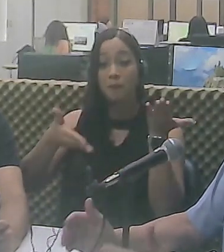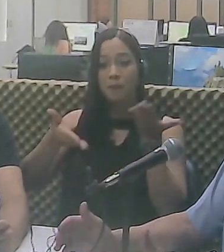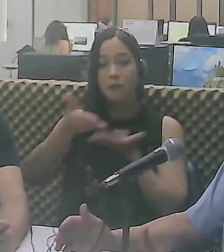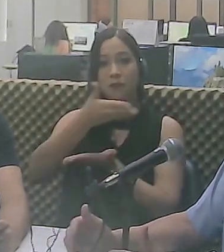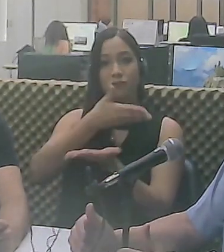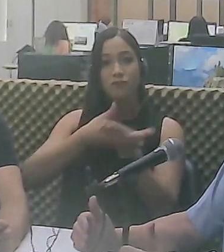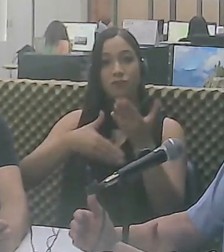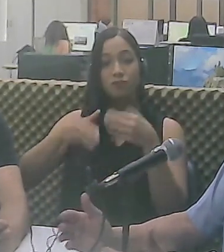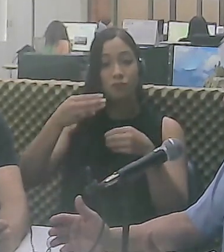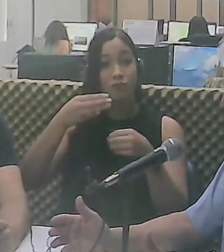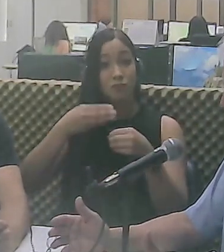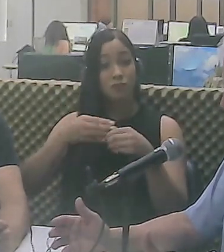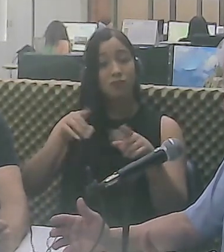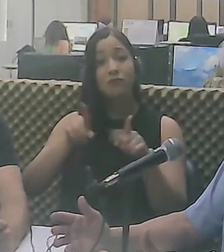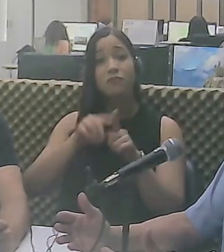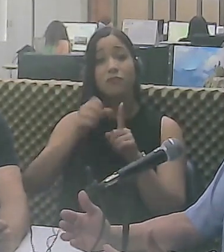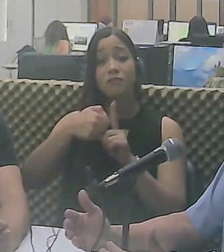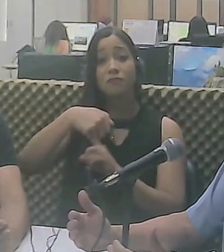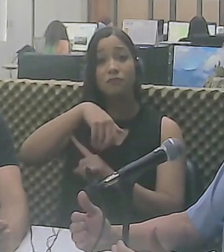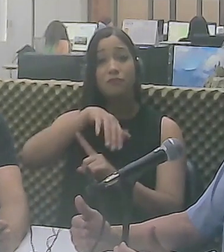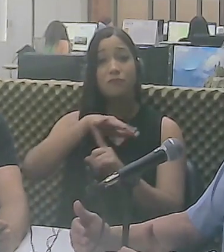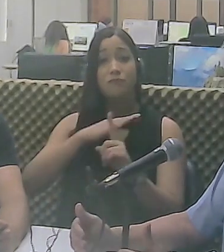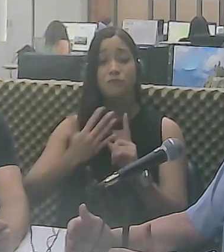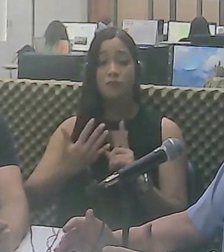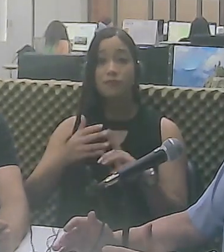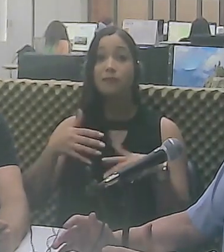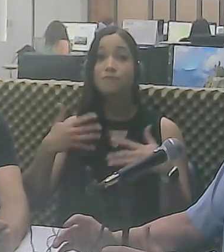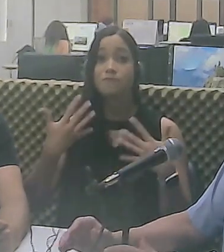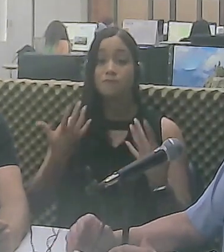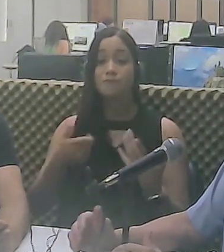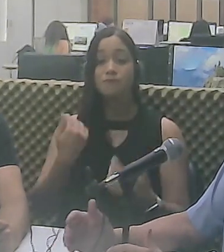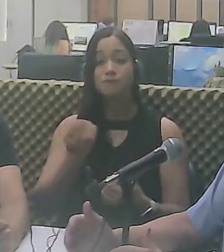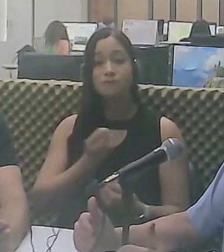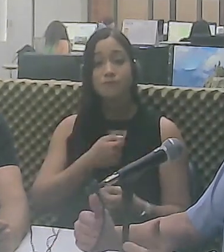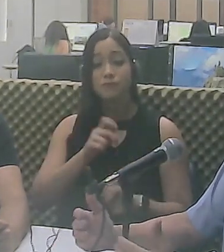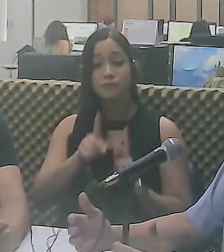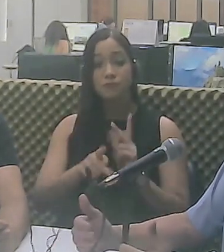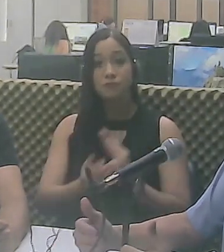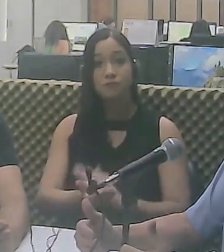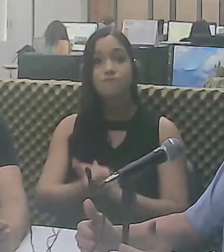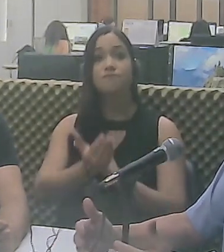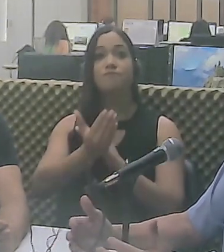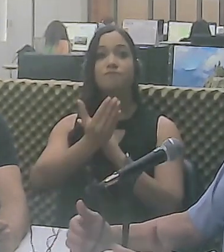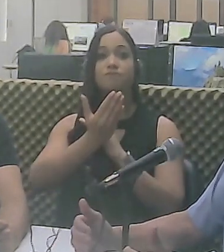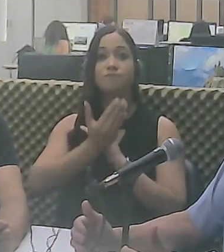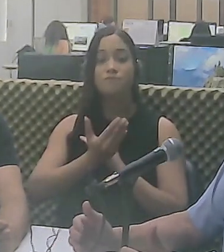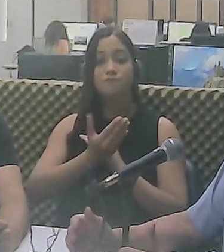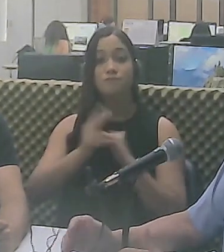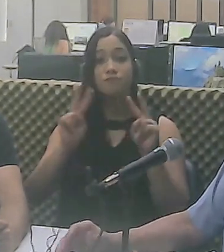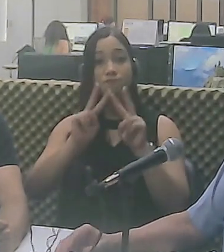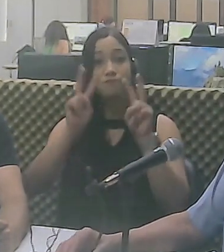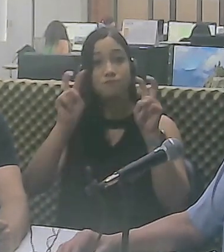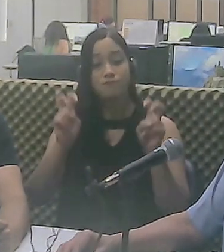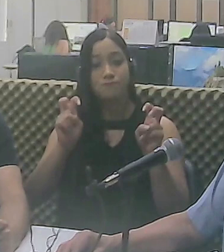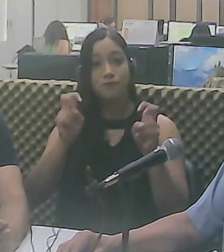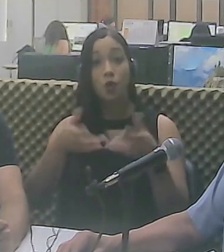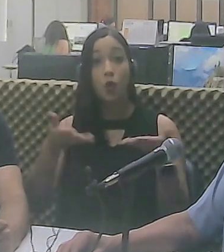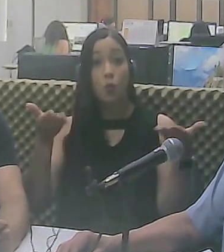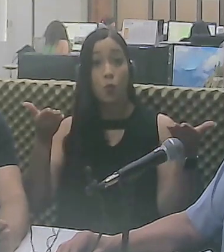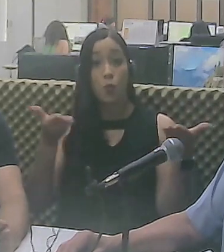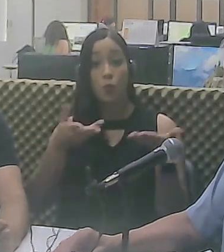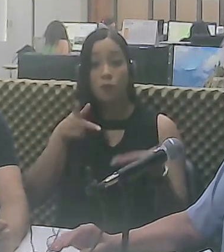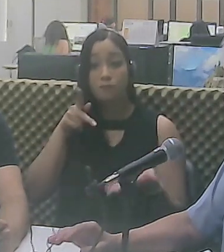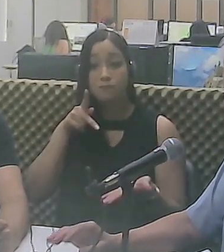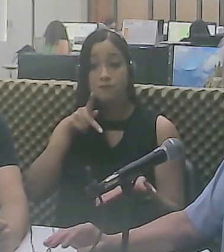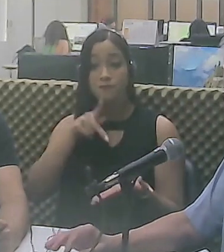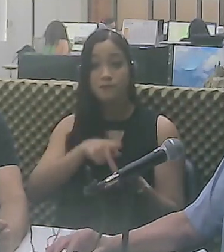com o município e com a sociedade Então temos que ter a participação da população da sociedade nessa questão e Hoje realmente